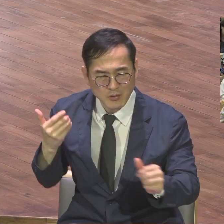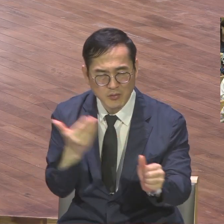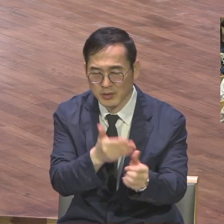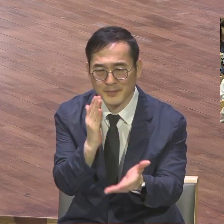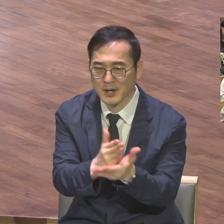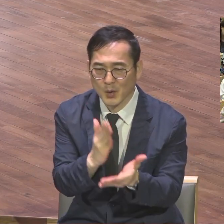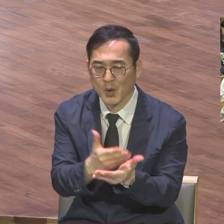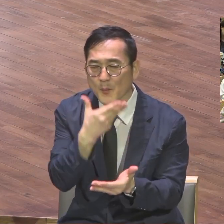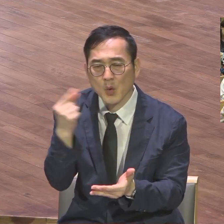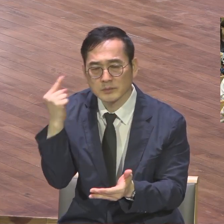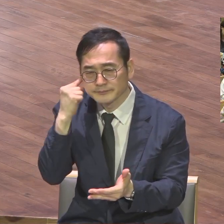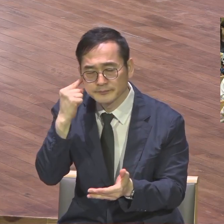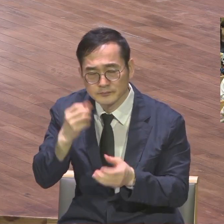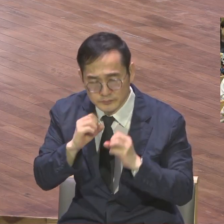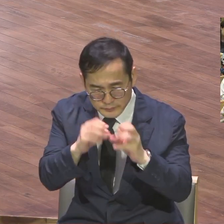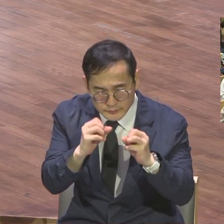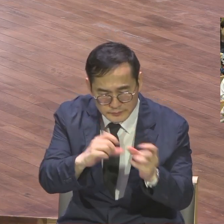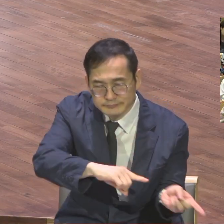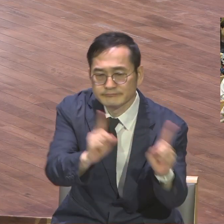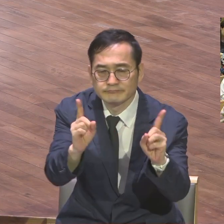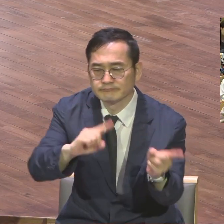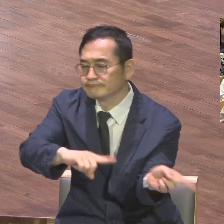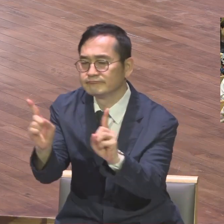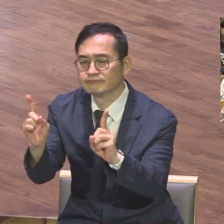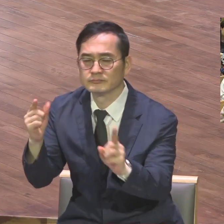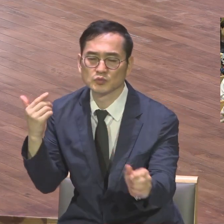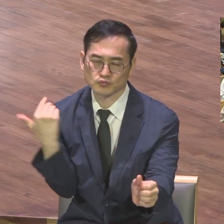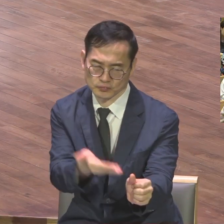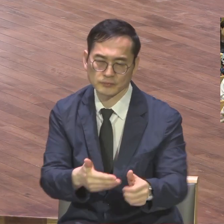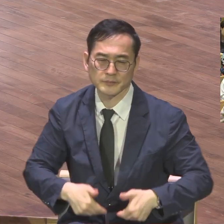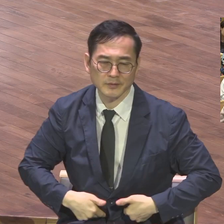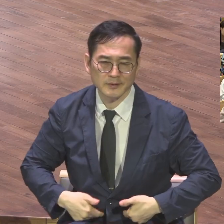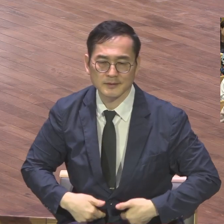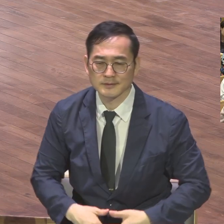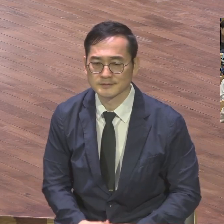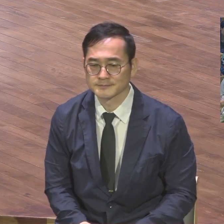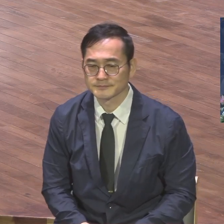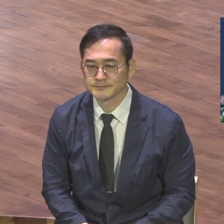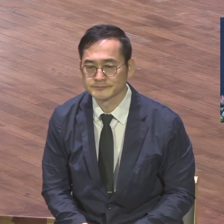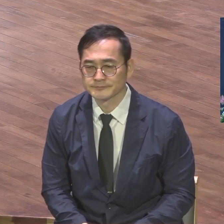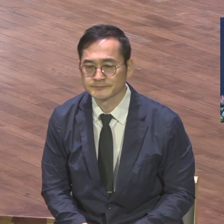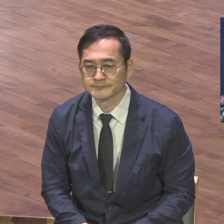됩니다. 살리는 삶을 살아야 돼. 세워주는 삶을 살아야 돼.